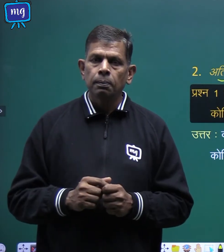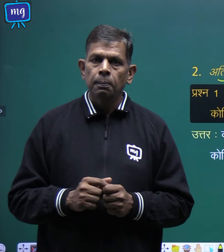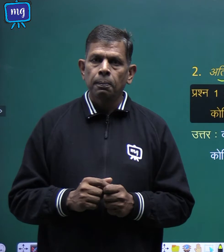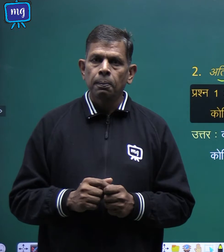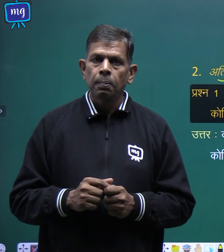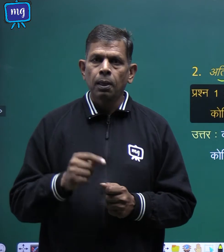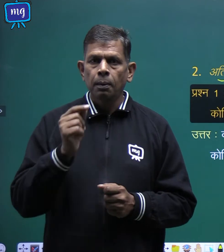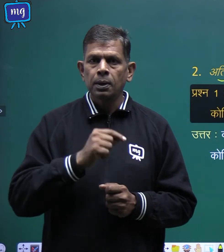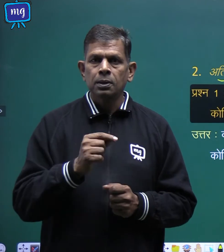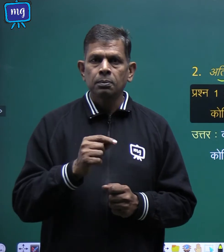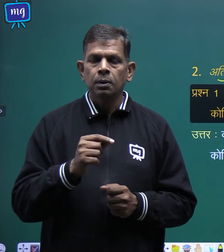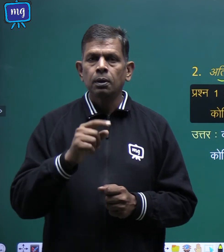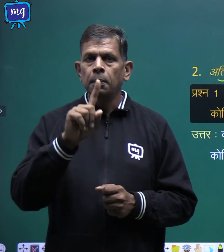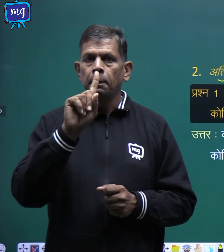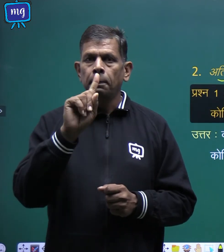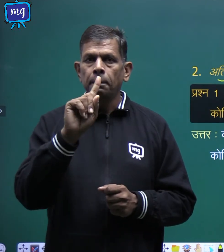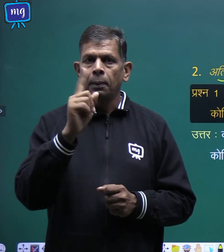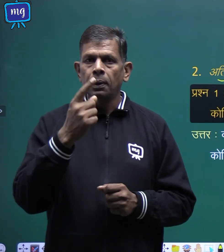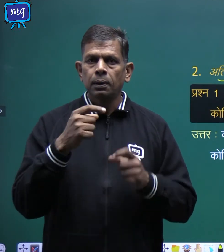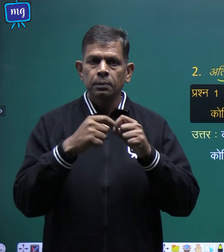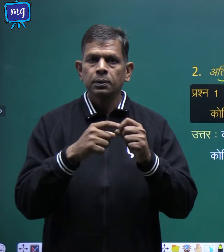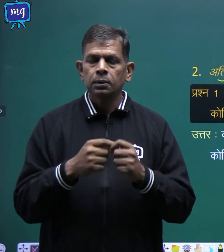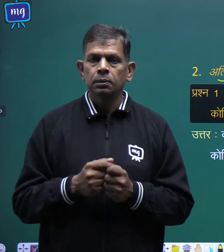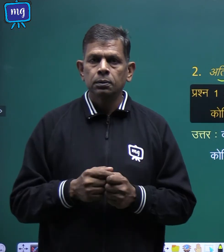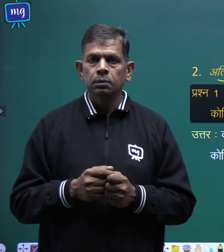अब इसमें पहला प्रश्न करेंगे।